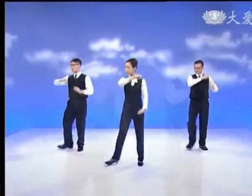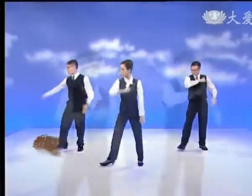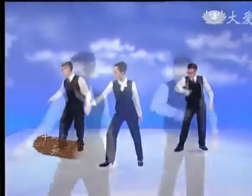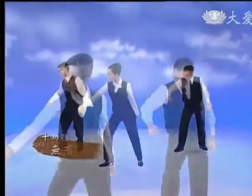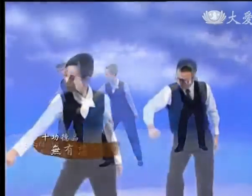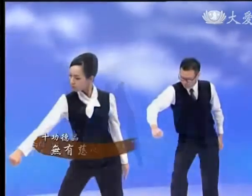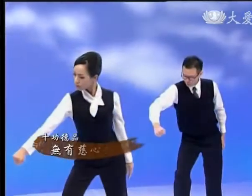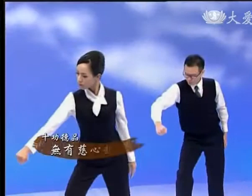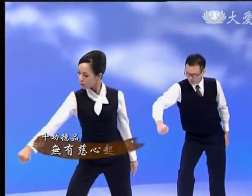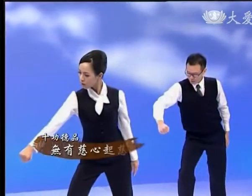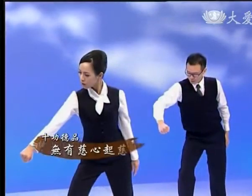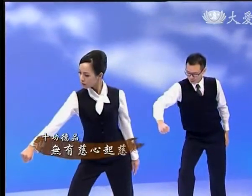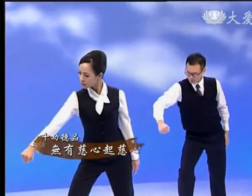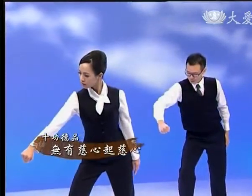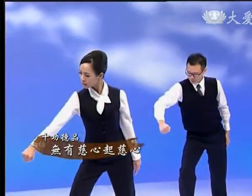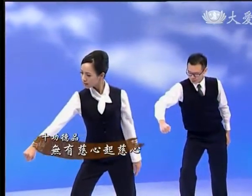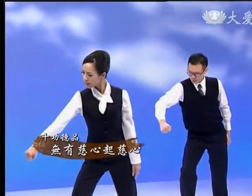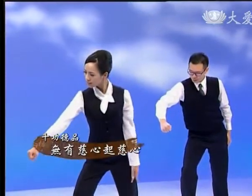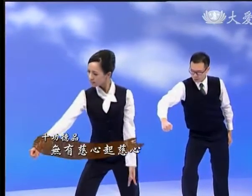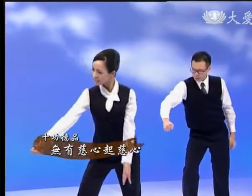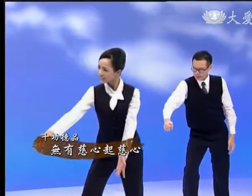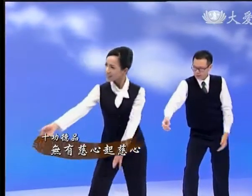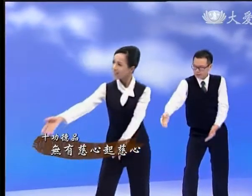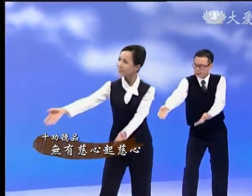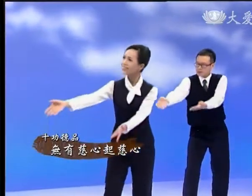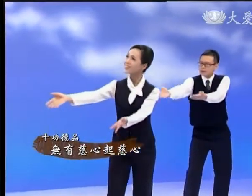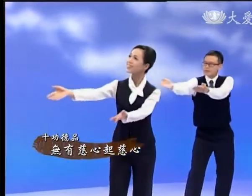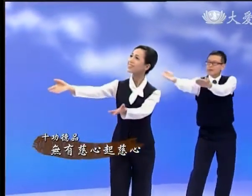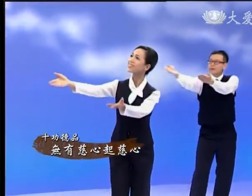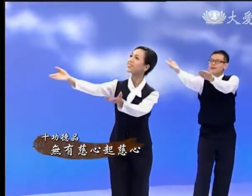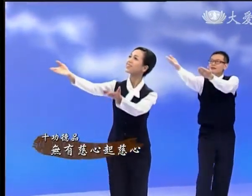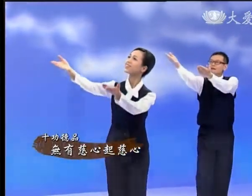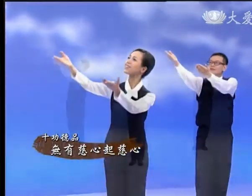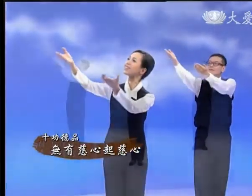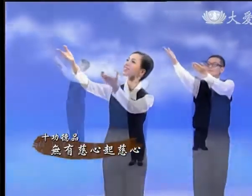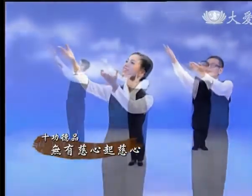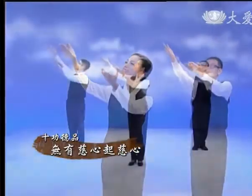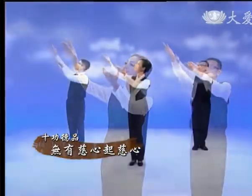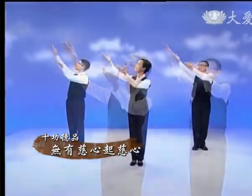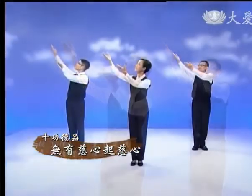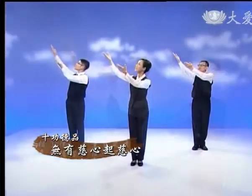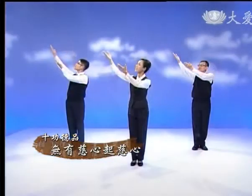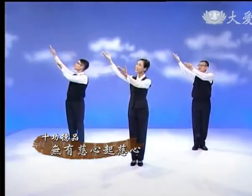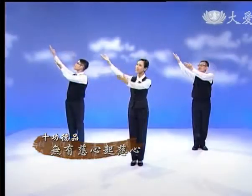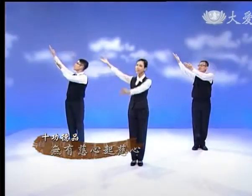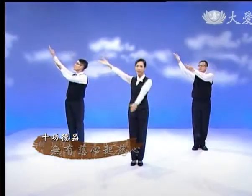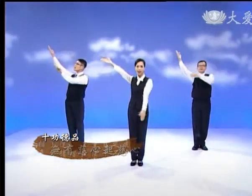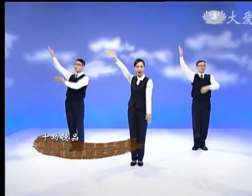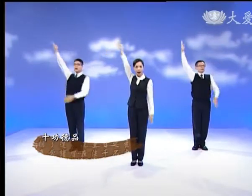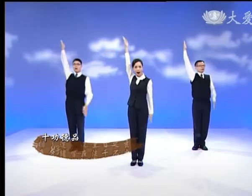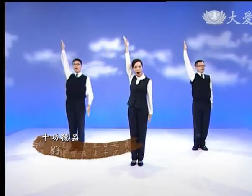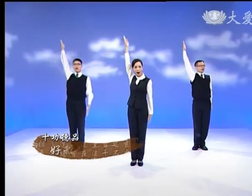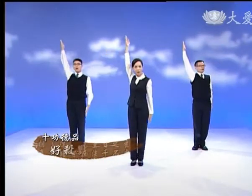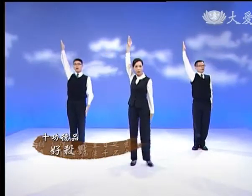心，不由此心起此心，好